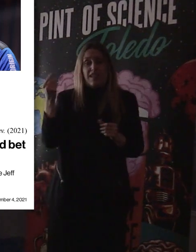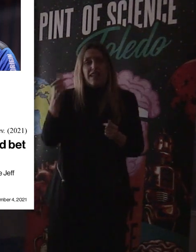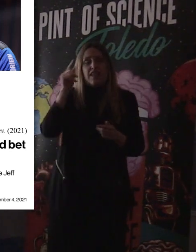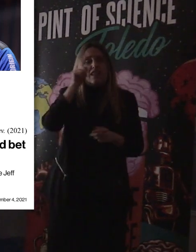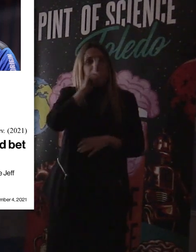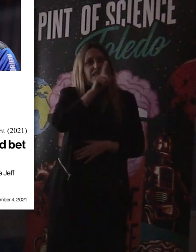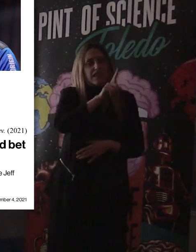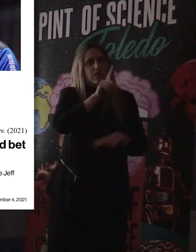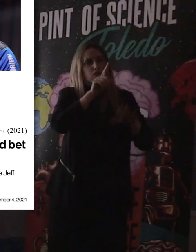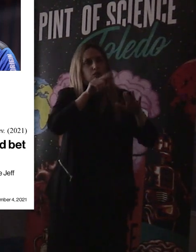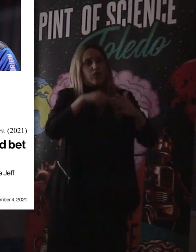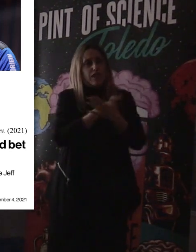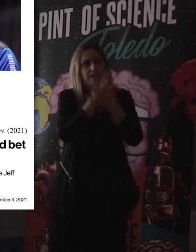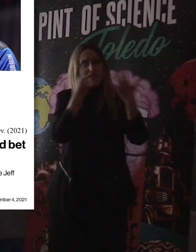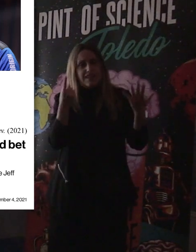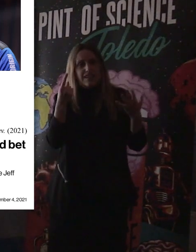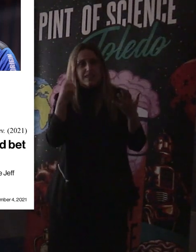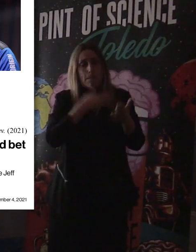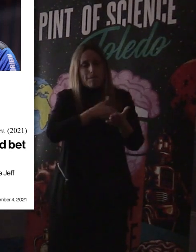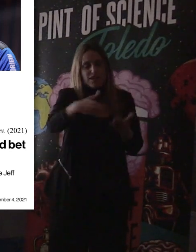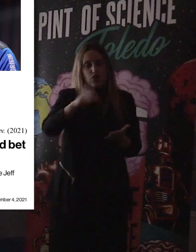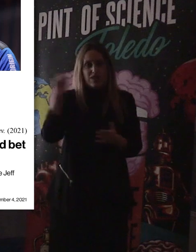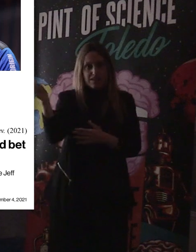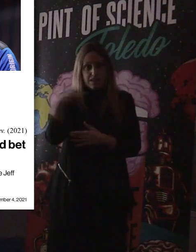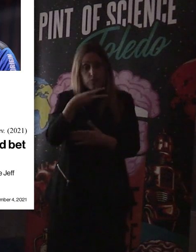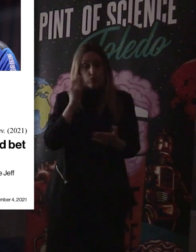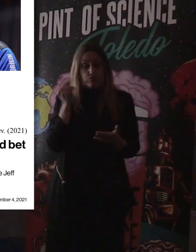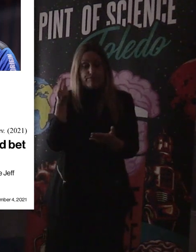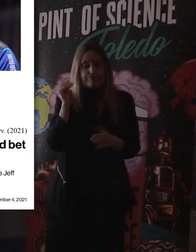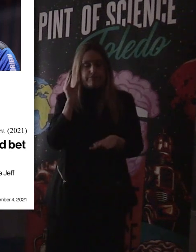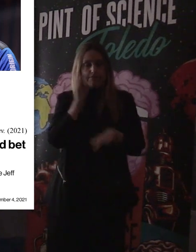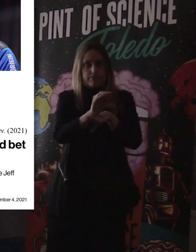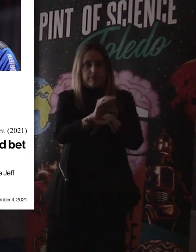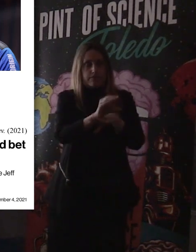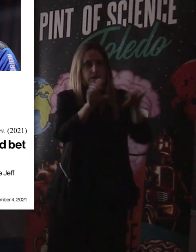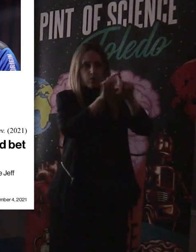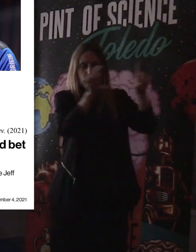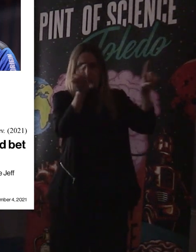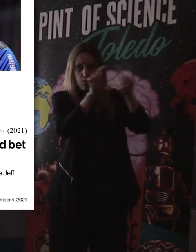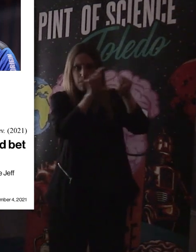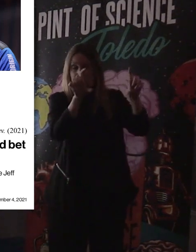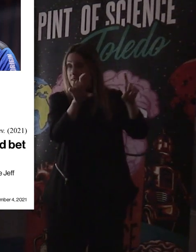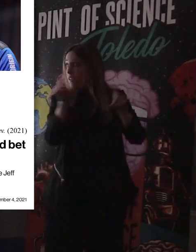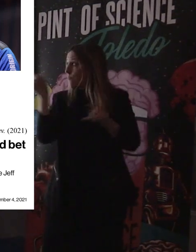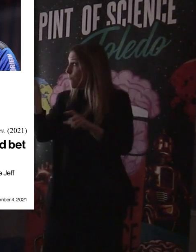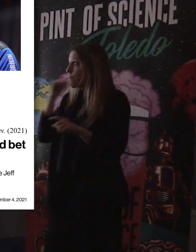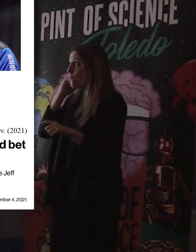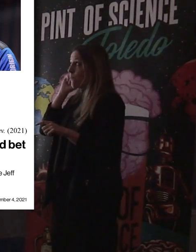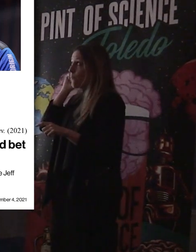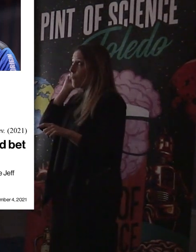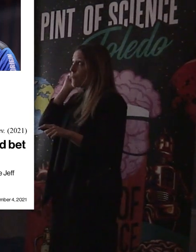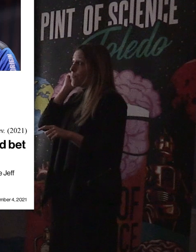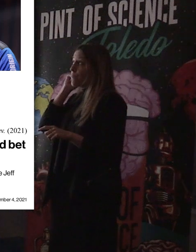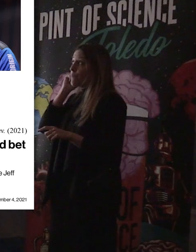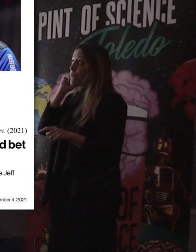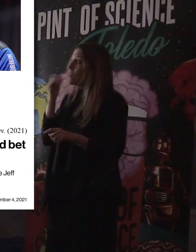116 millones de euros en una compañía, Altos Lab, que ahora